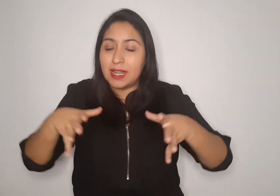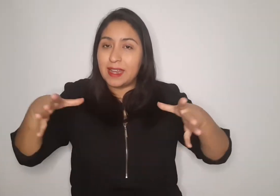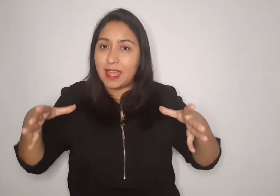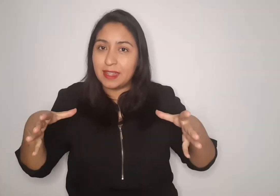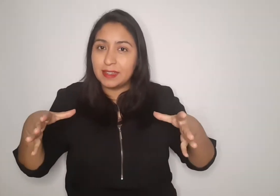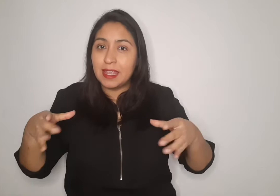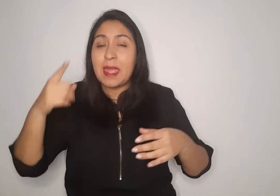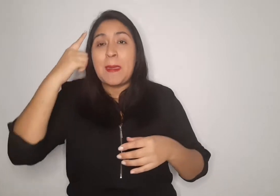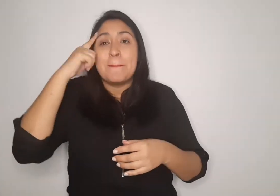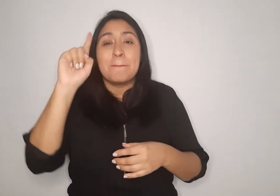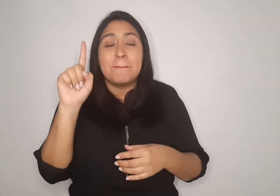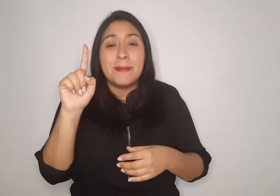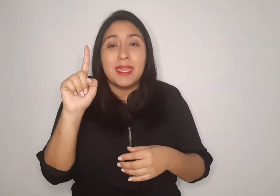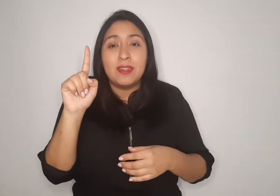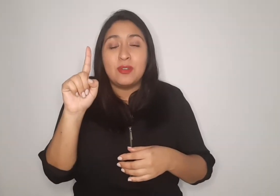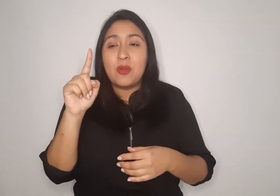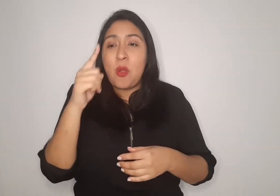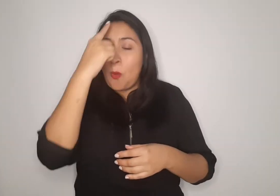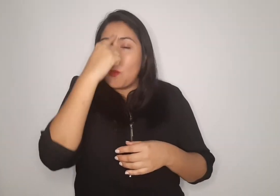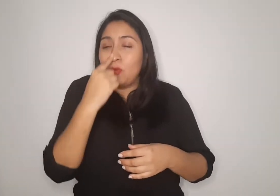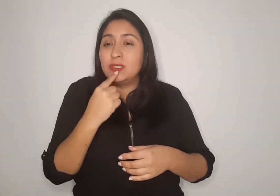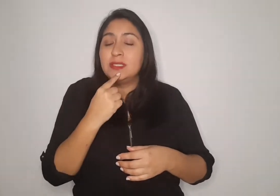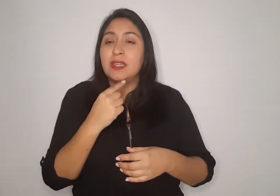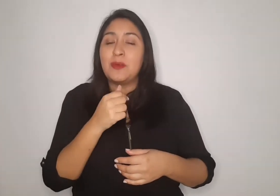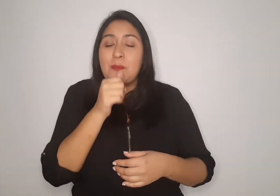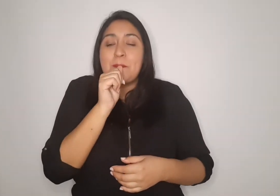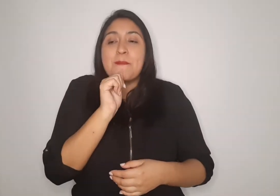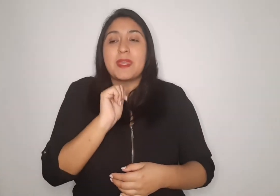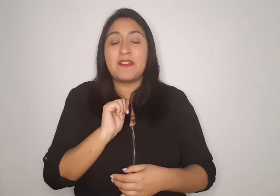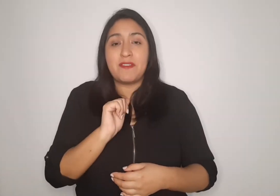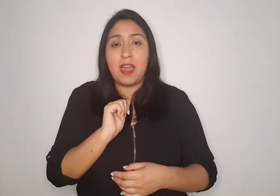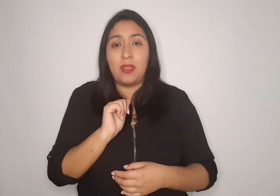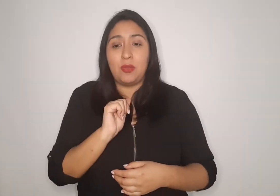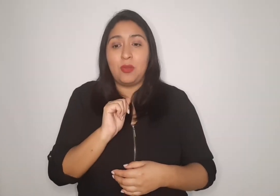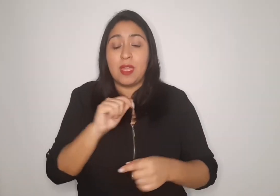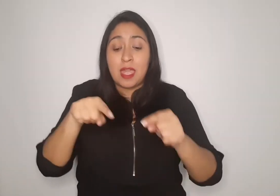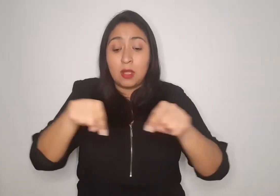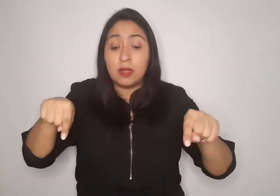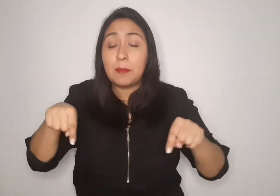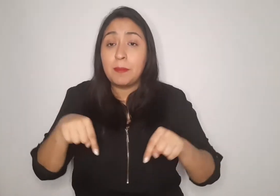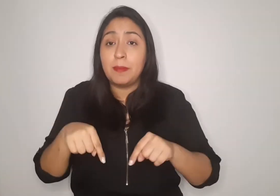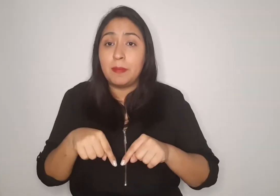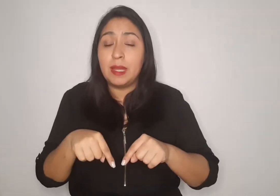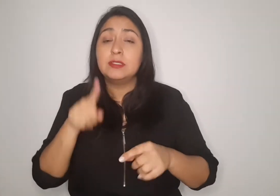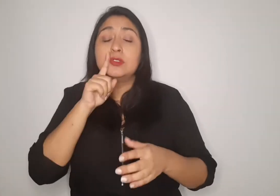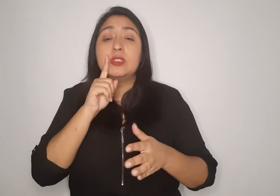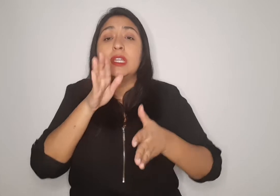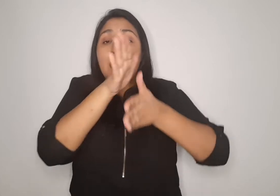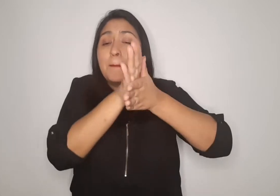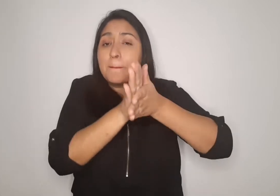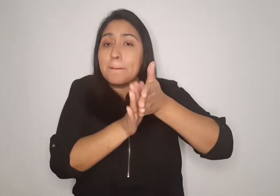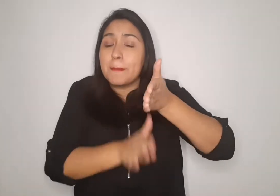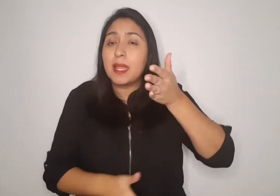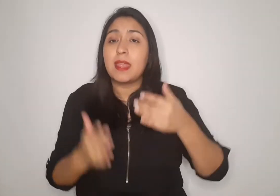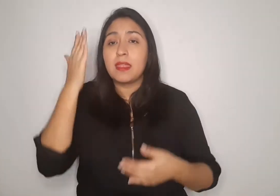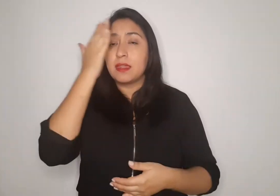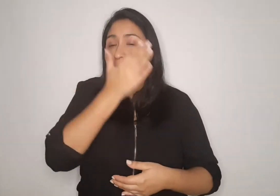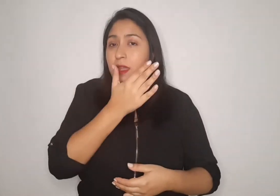muy íntima. Entonces es un espacio con muros negros, es oscuro, y con una iluminación directa a